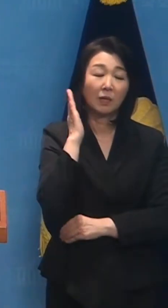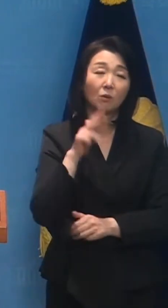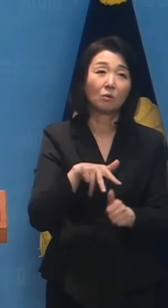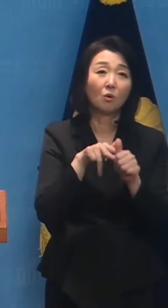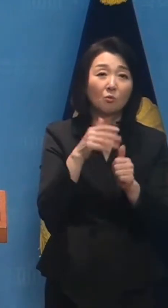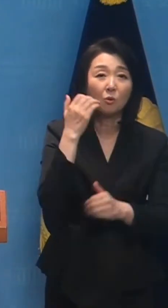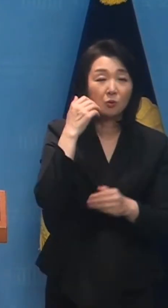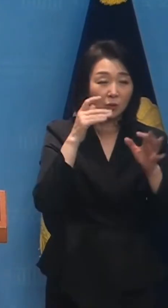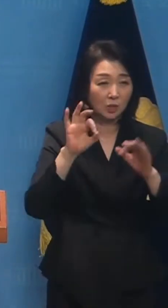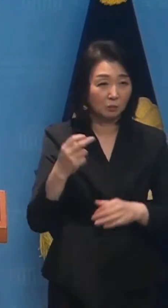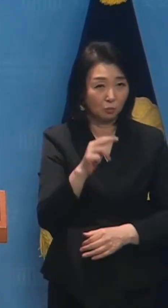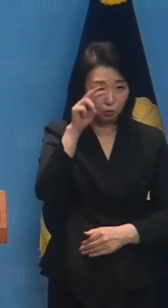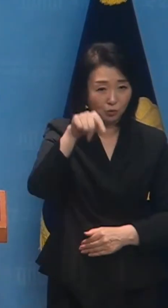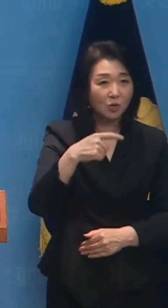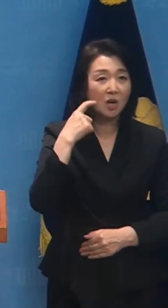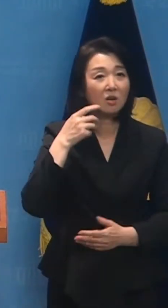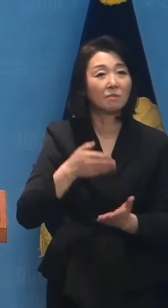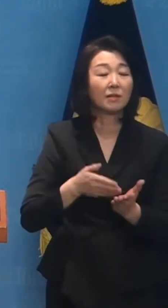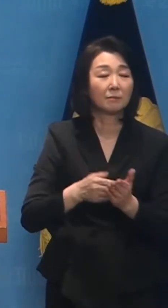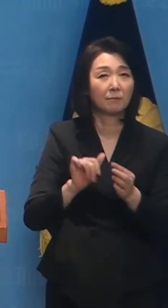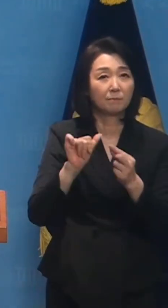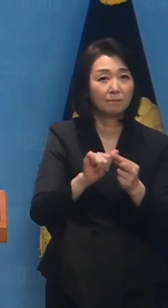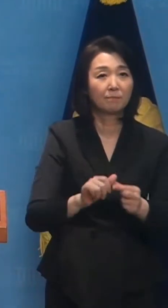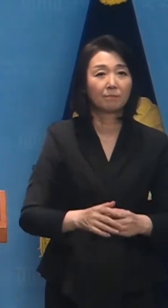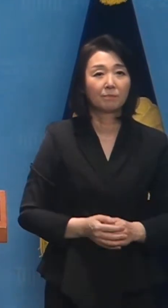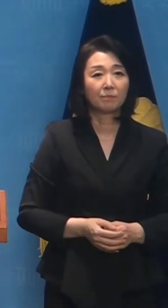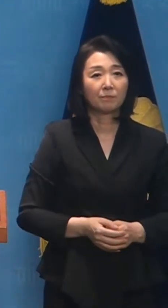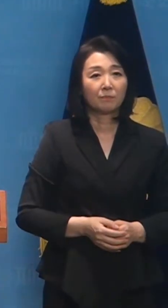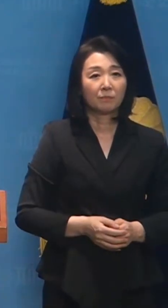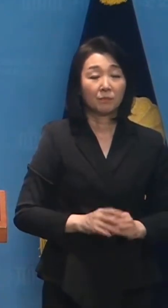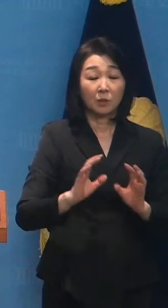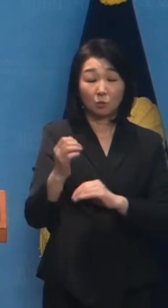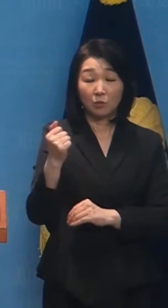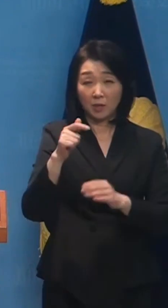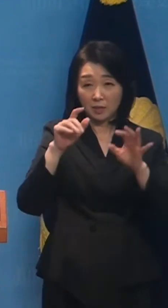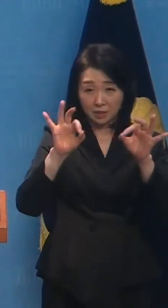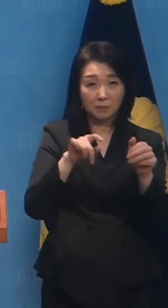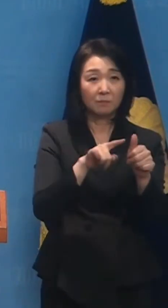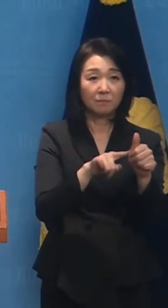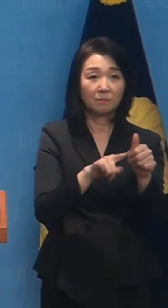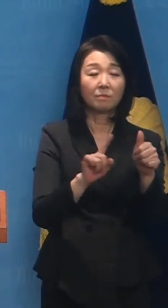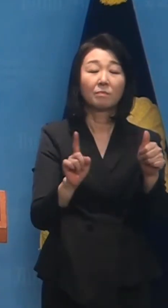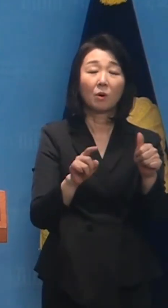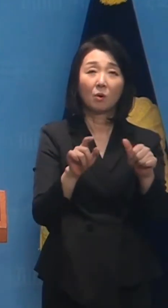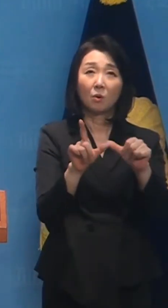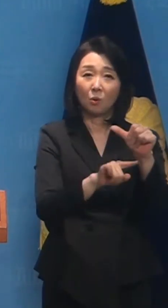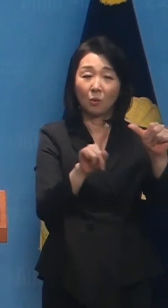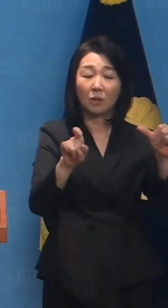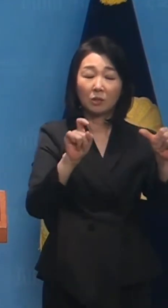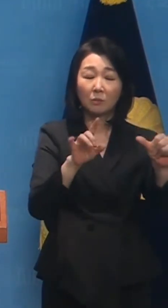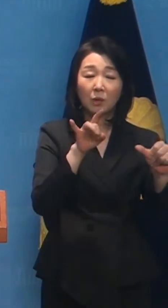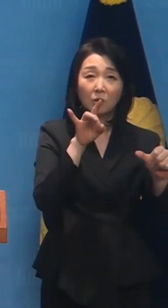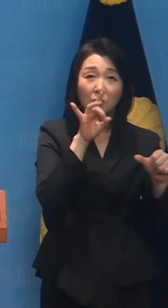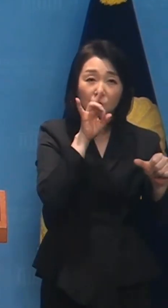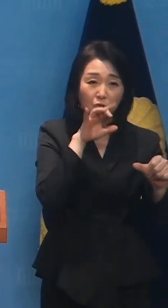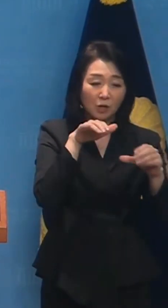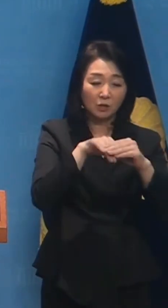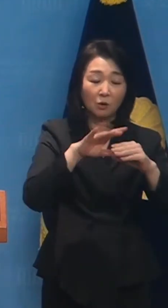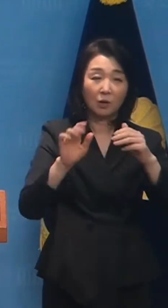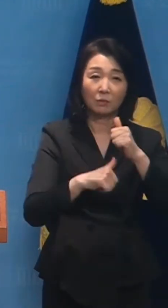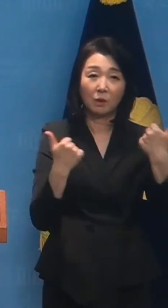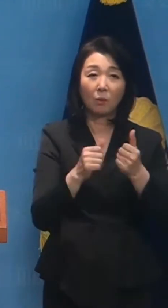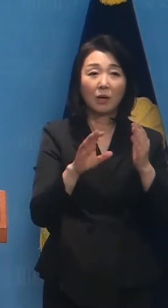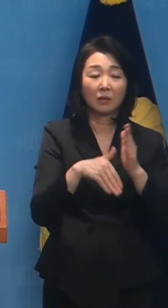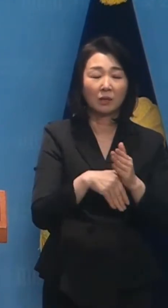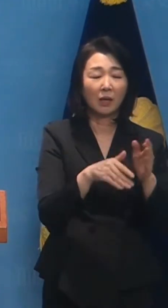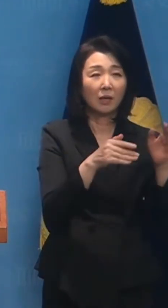주자 김문수 거짓말 시리즈 5번째입니다. 국민의힘 김문수 대선 후보는 5월 10일 중앙선대위 회의에서